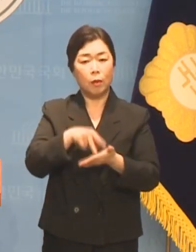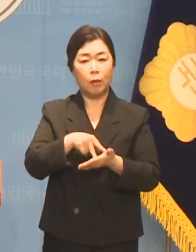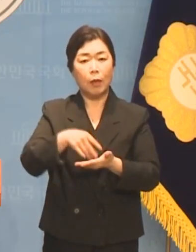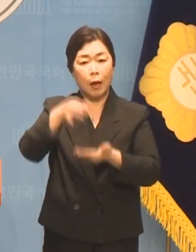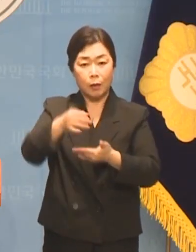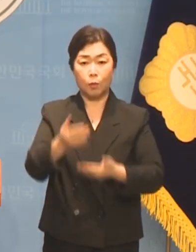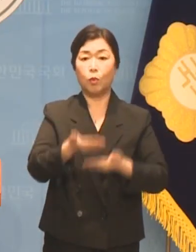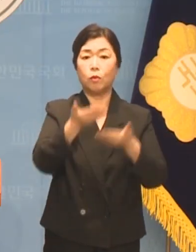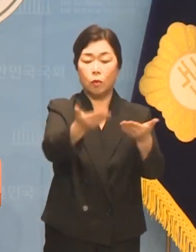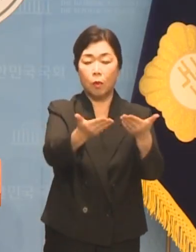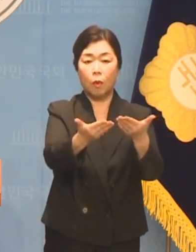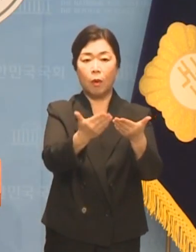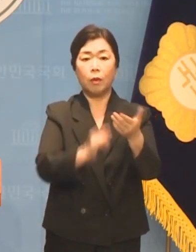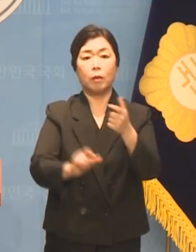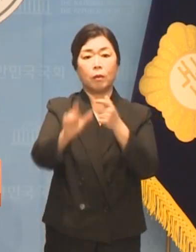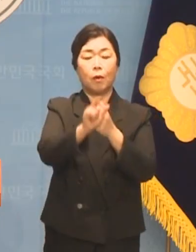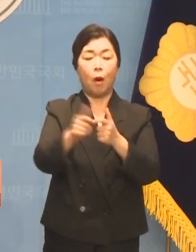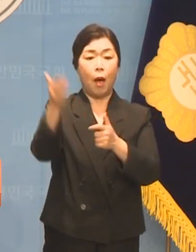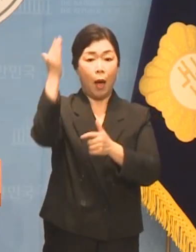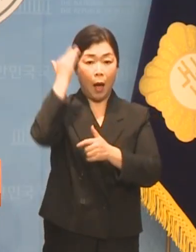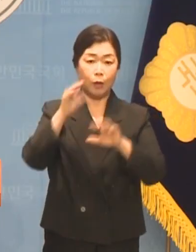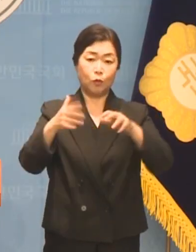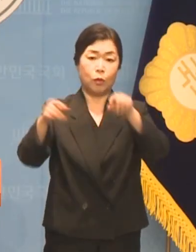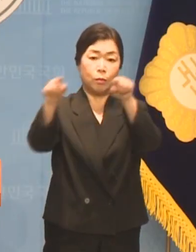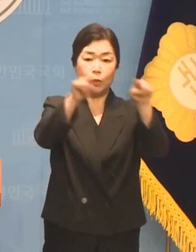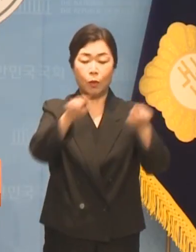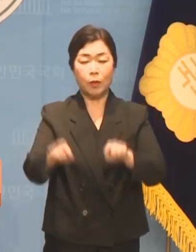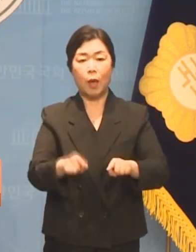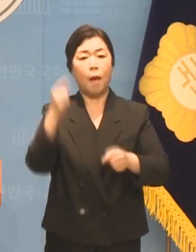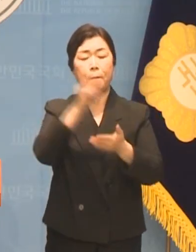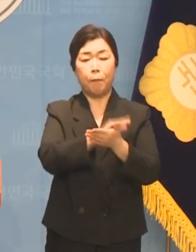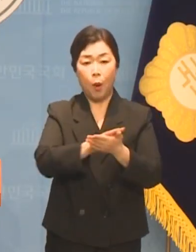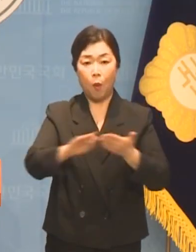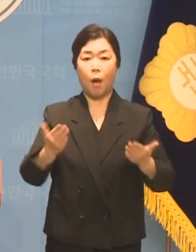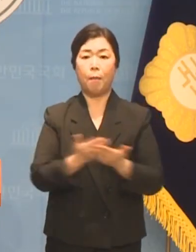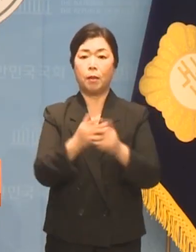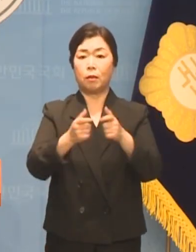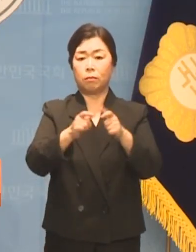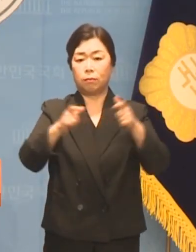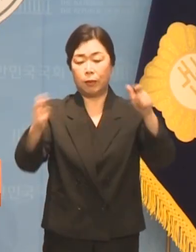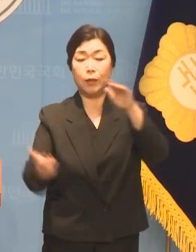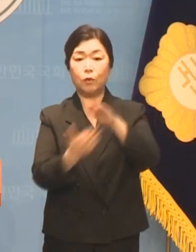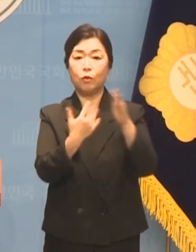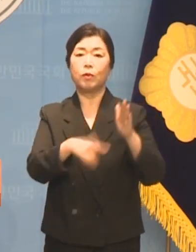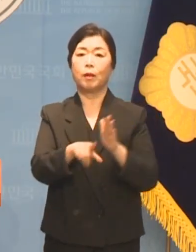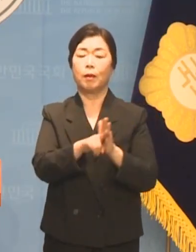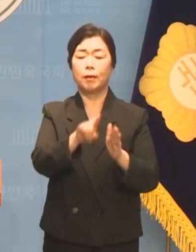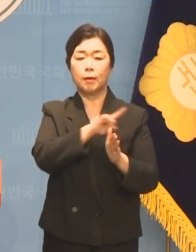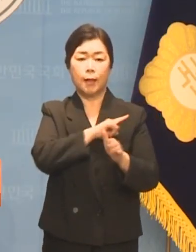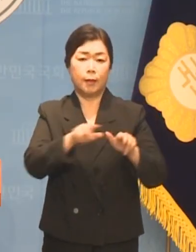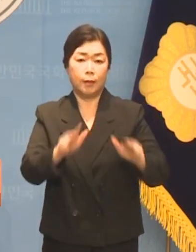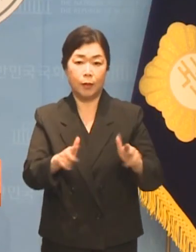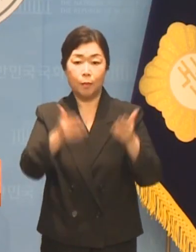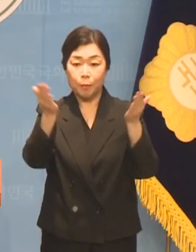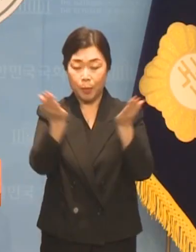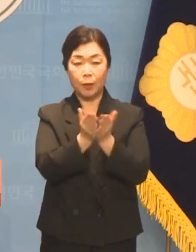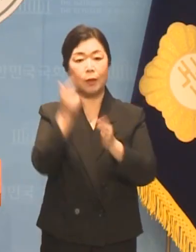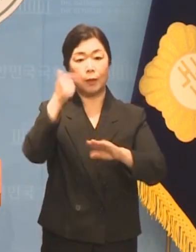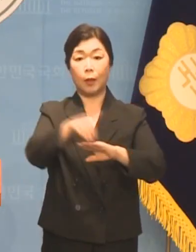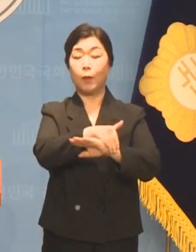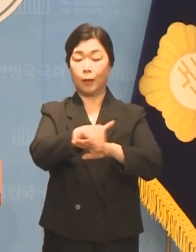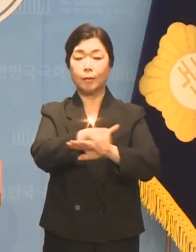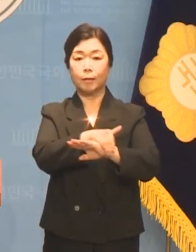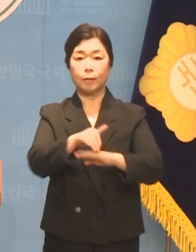돌려주고 궁극적으로 한반도 전체의 평화와 번영을 실현하기 위한 가장 현실적인